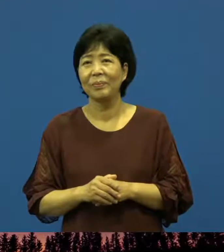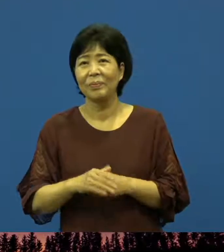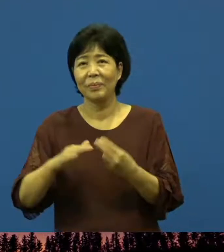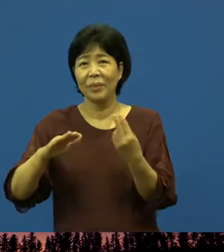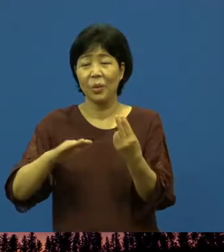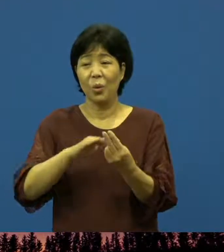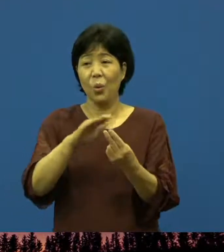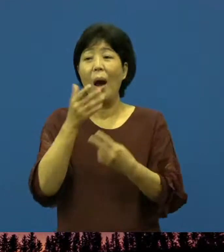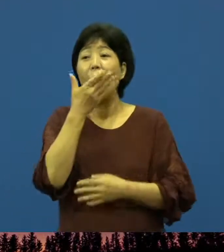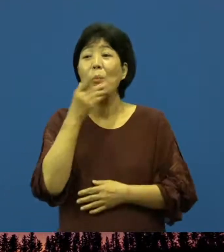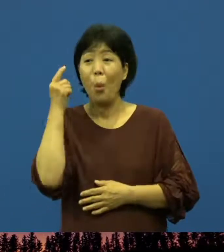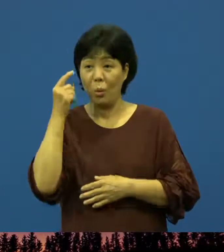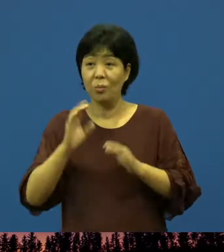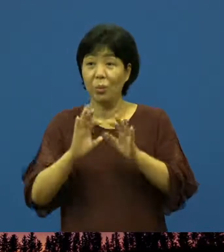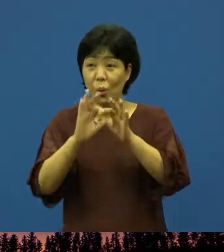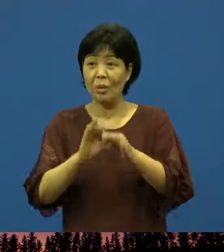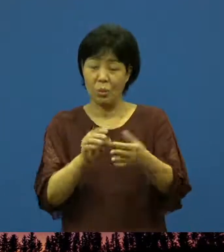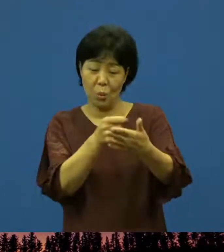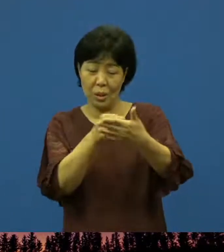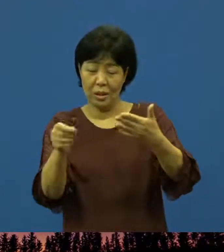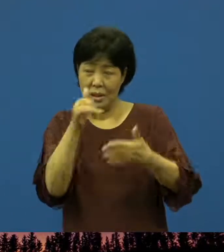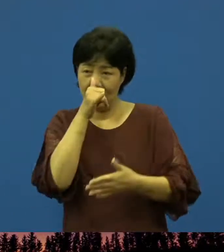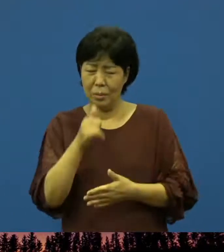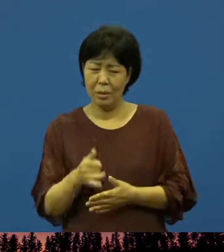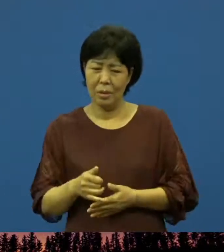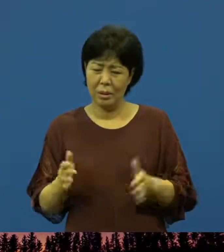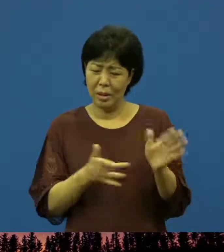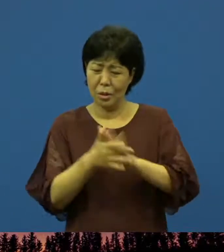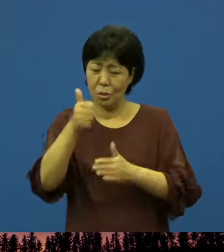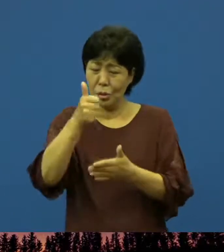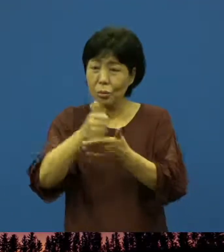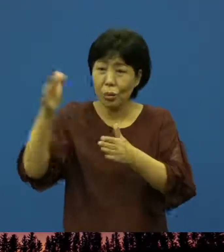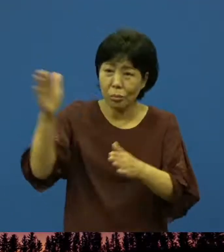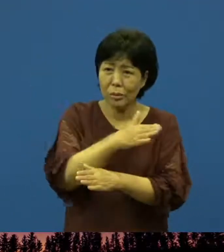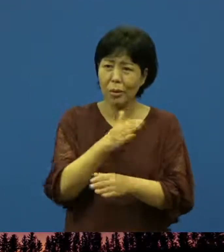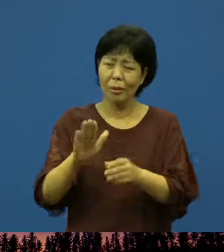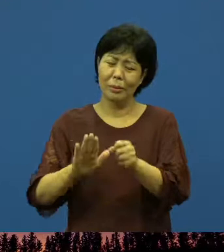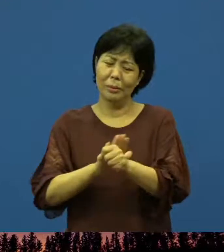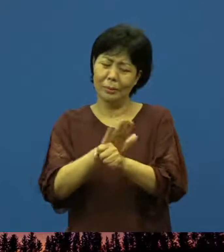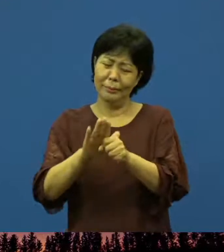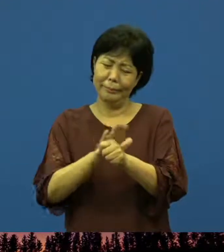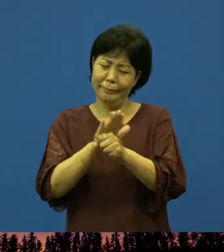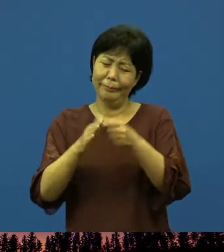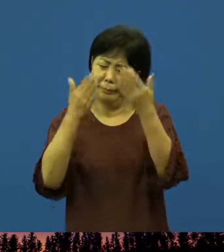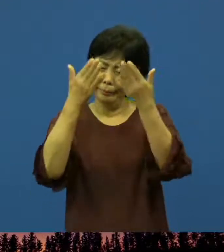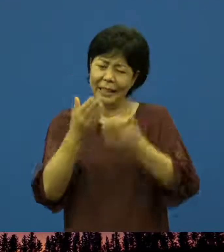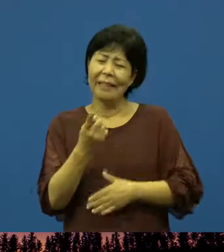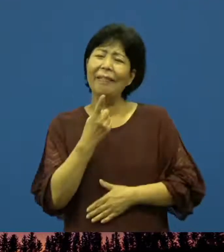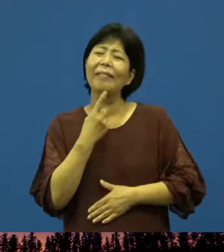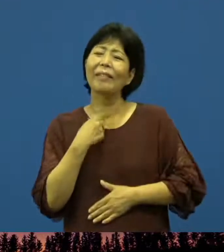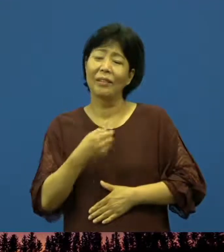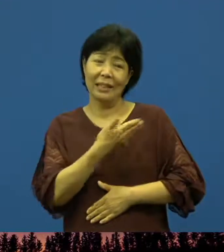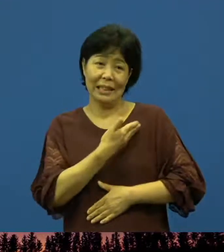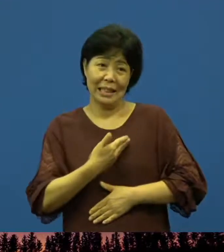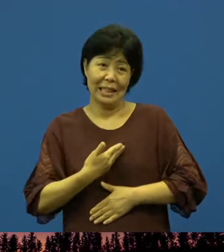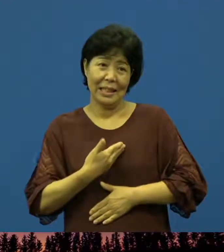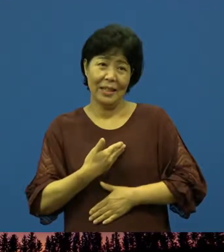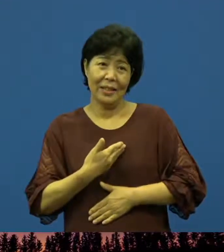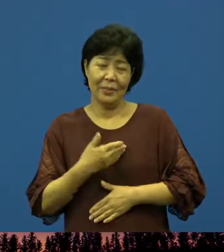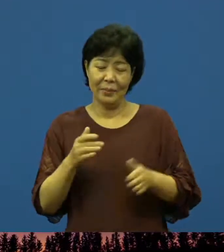복음에서도 주님의 사랑을 많이 받았습니다. 그리고 주님과 친밀한 관계를